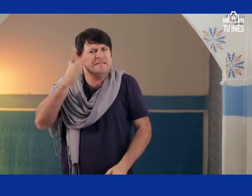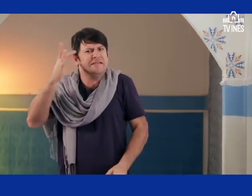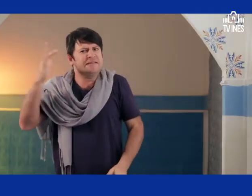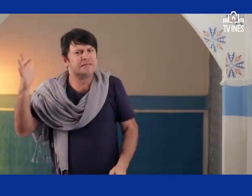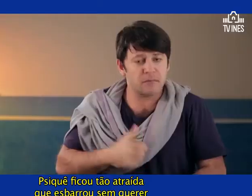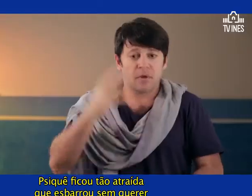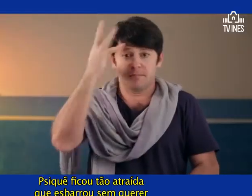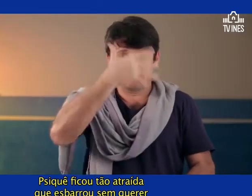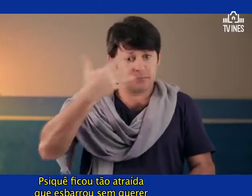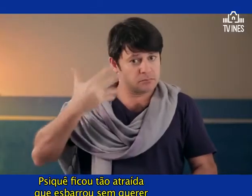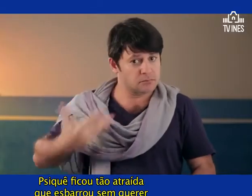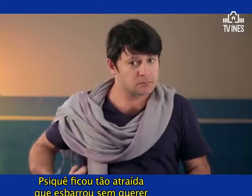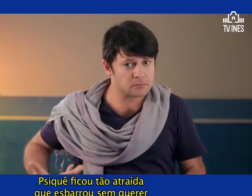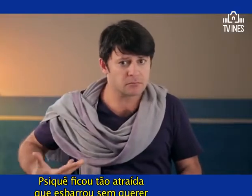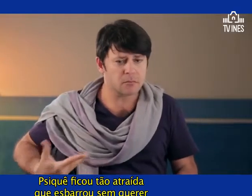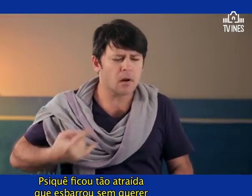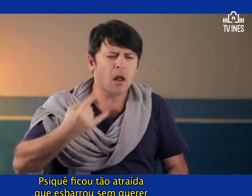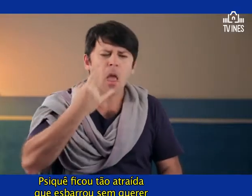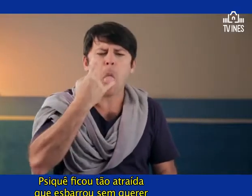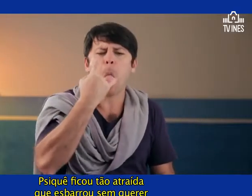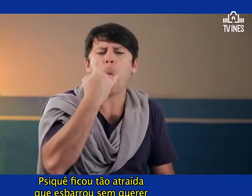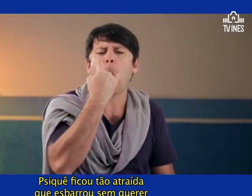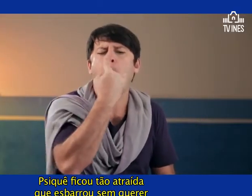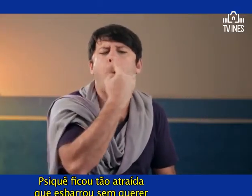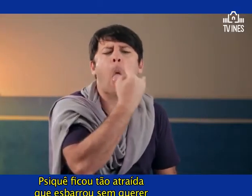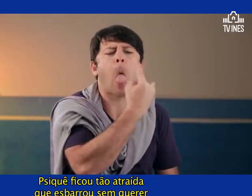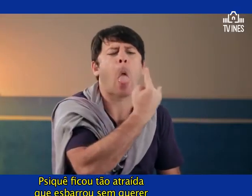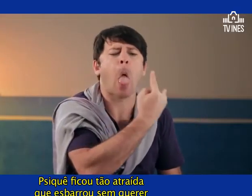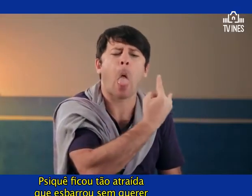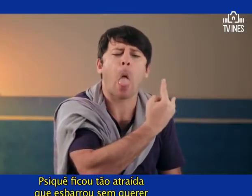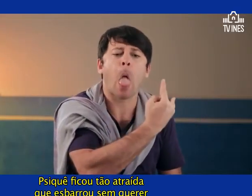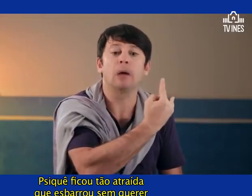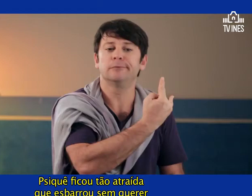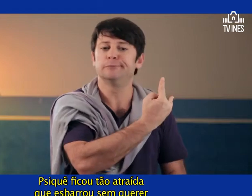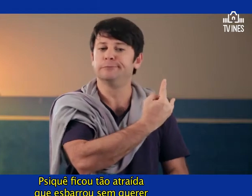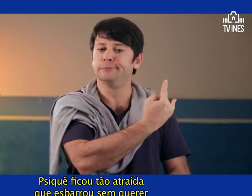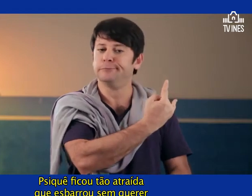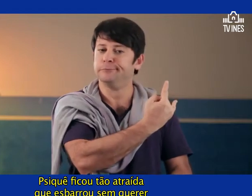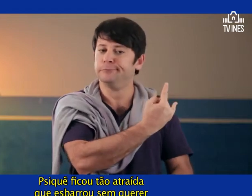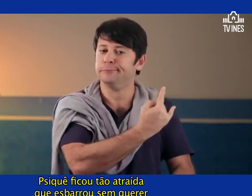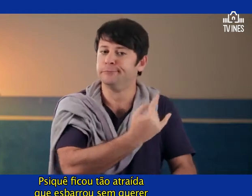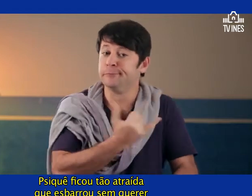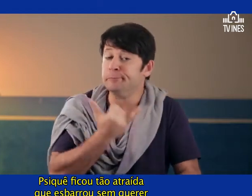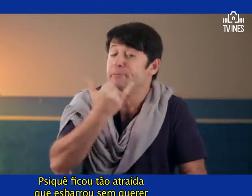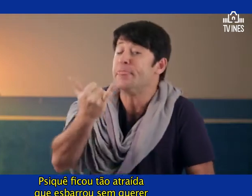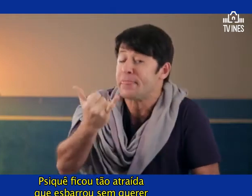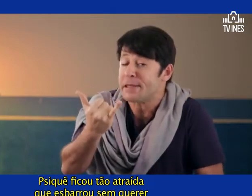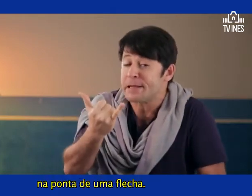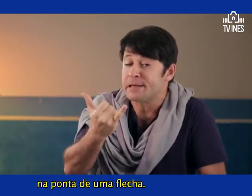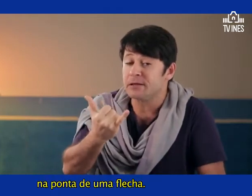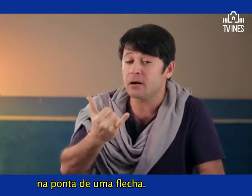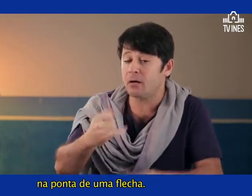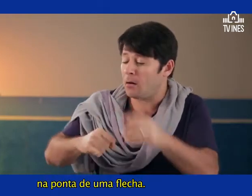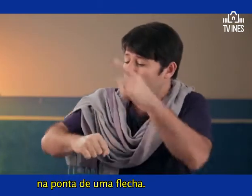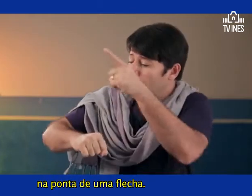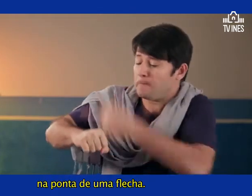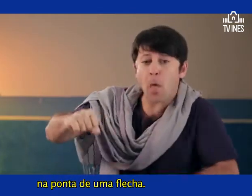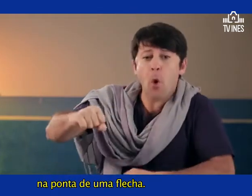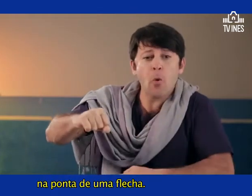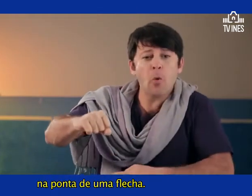Psyche ficou tão atraída, que esbarrou sem querer na ponta de uma flecha.